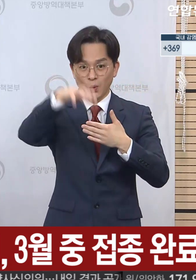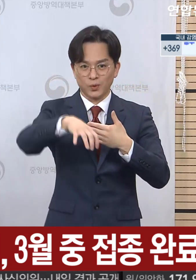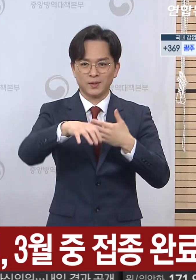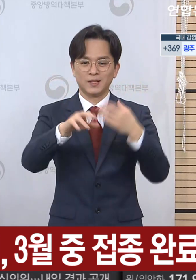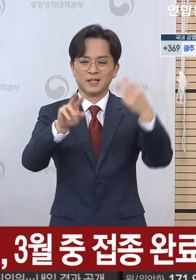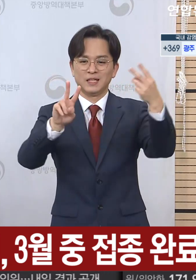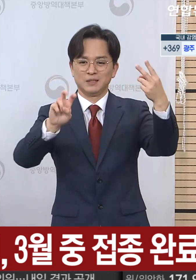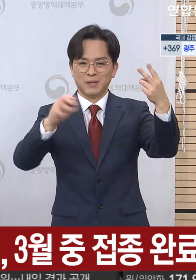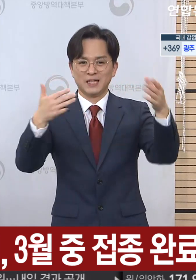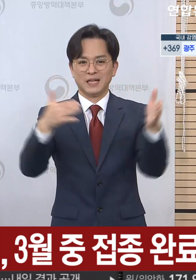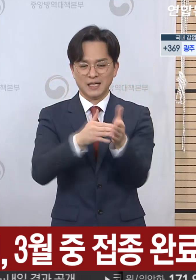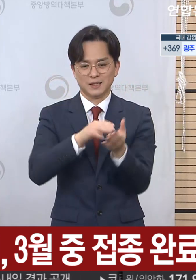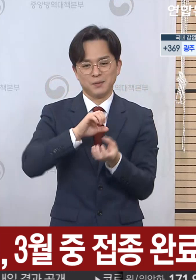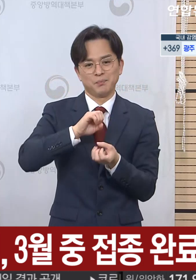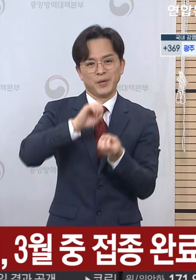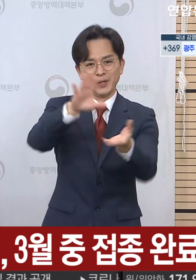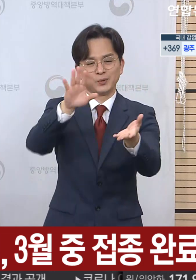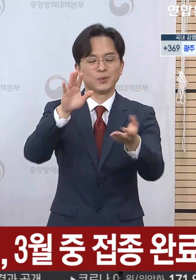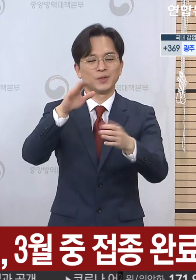완료할 예정입니다.